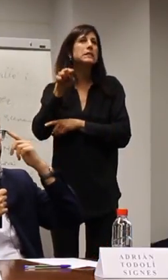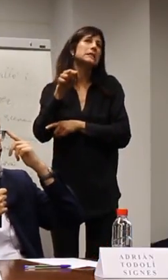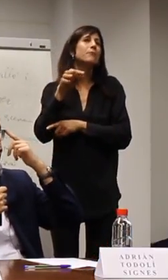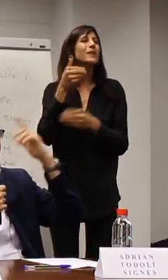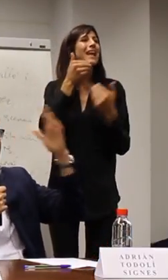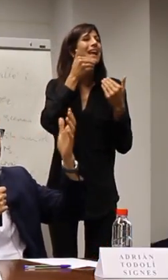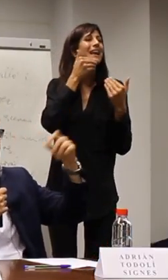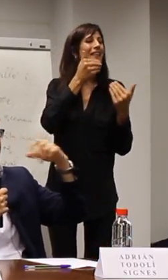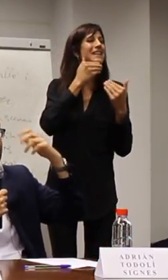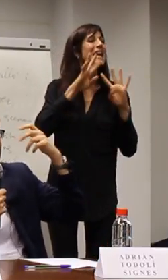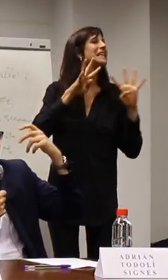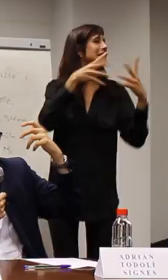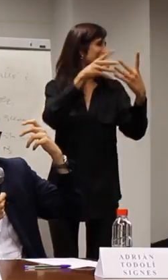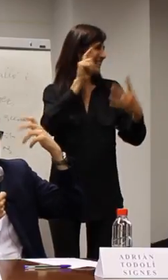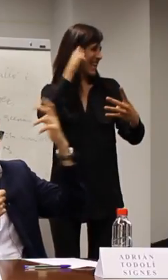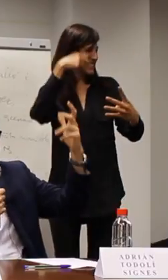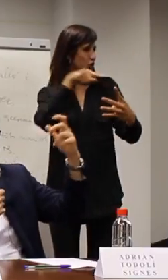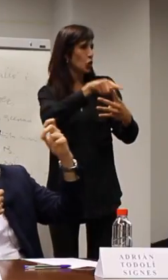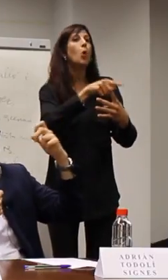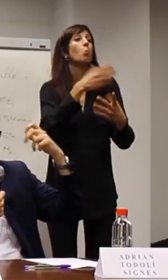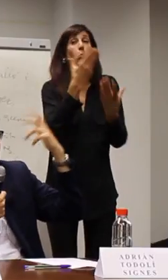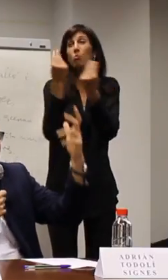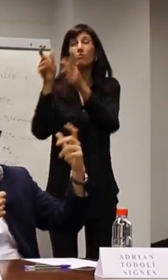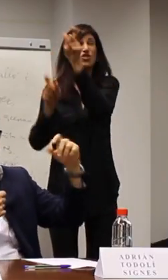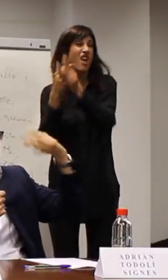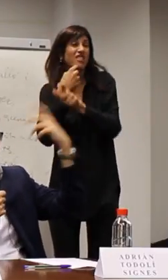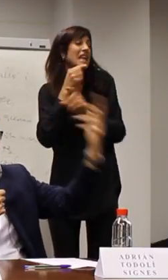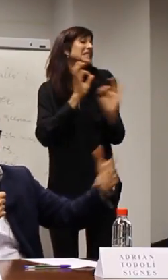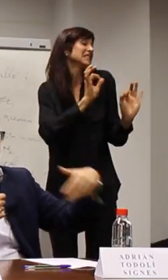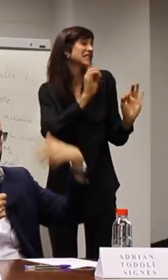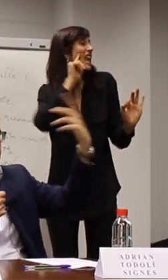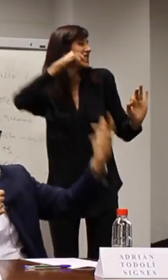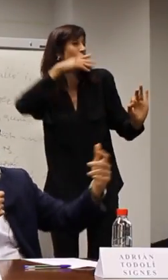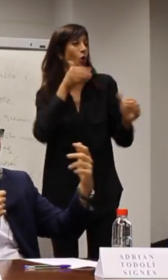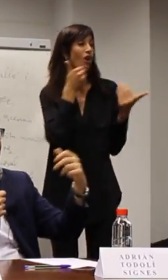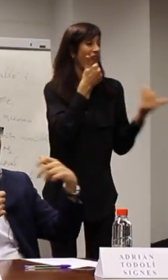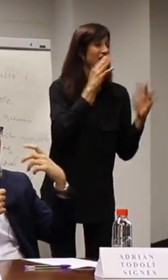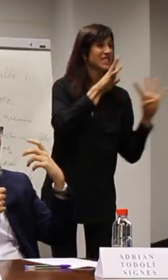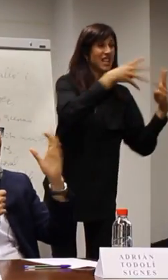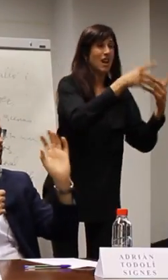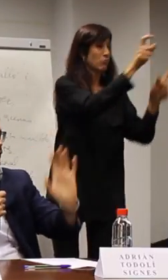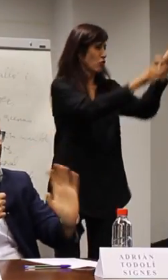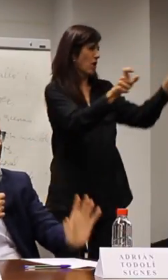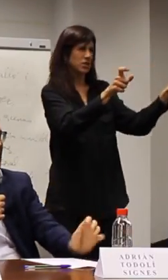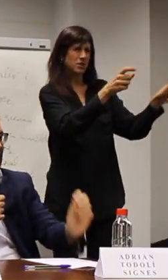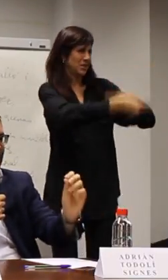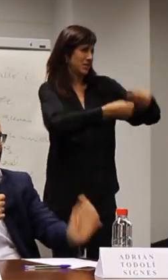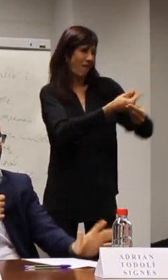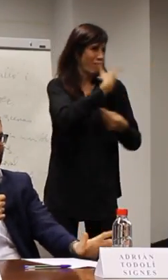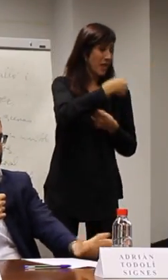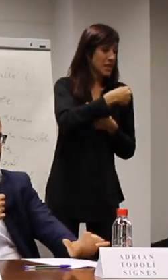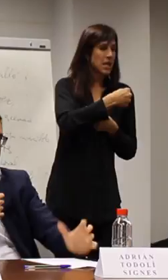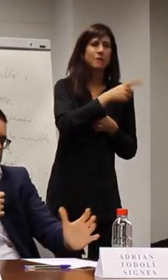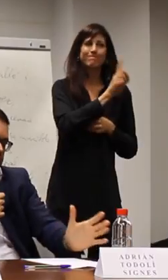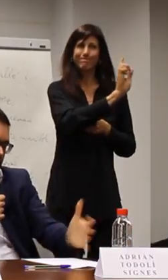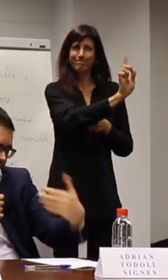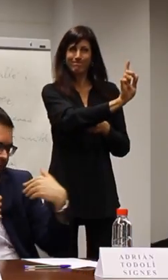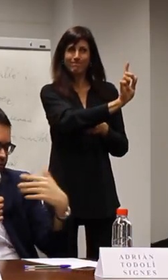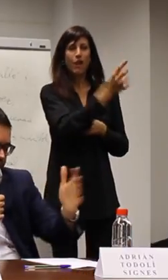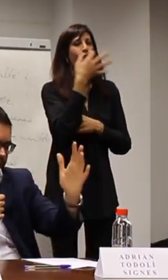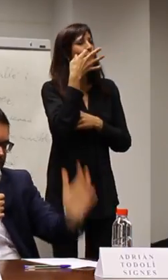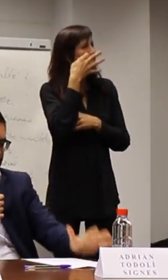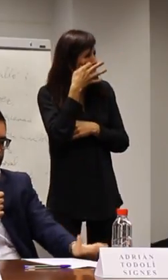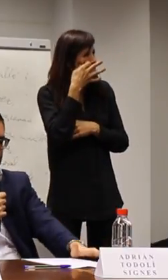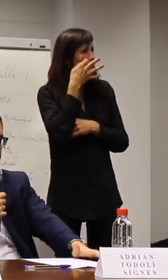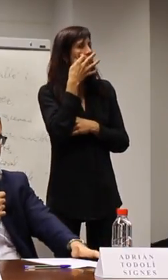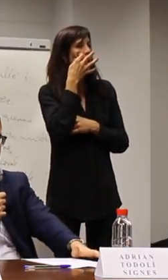veces se piensa, no, eso tiene éxito porque está en internet y entonces todo el mundo lo utiliza. No, la verdadera razón, o al